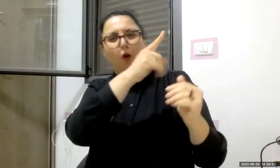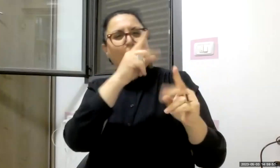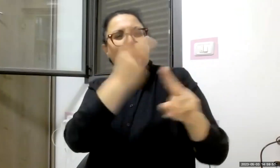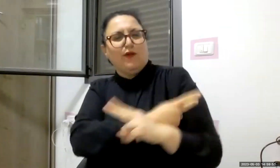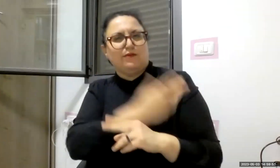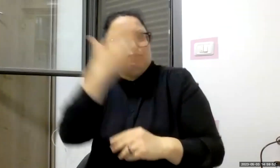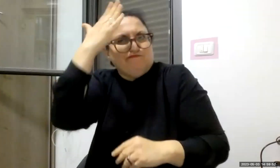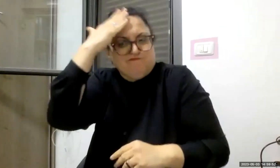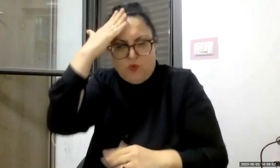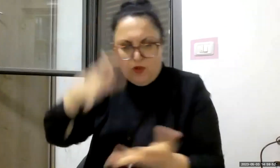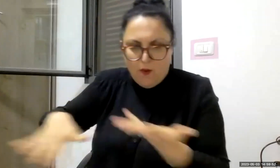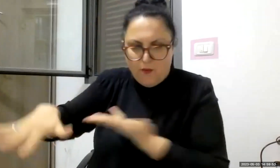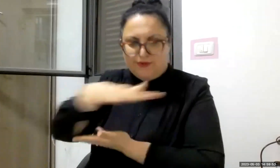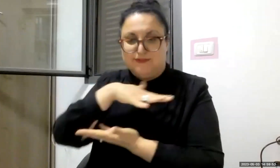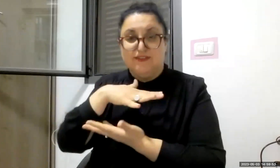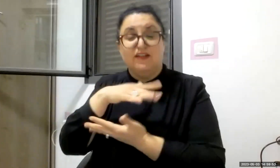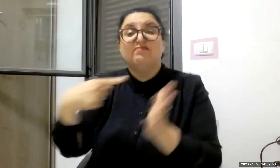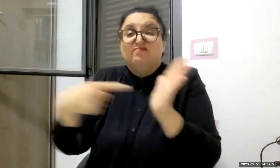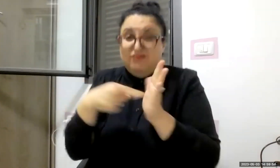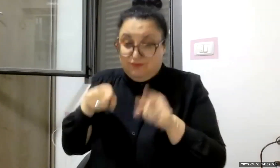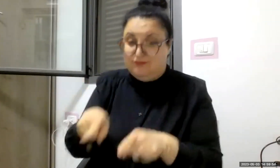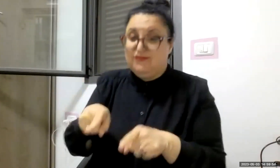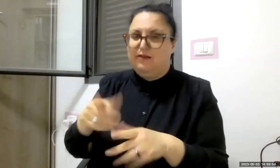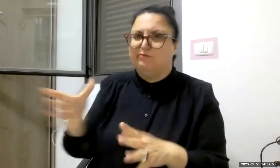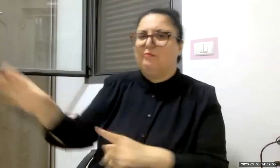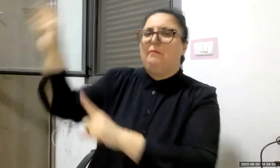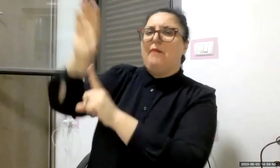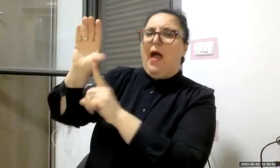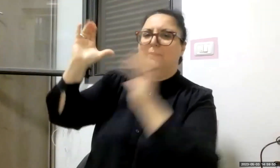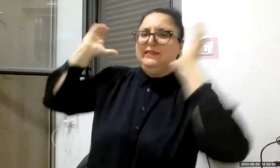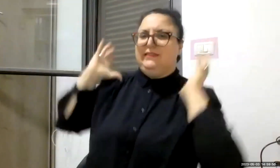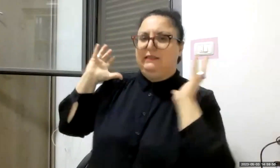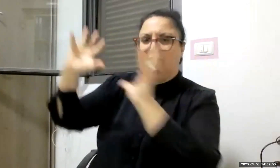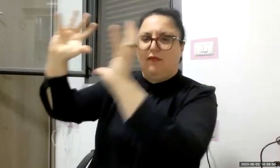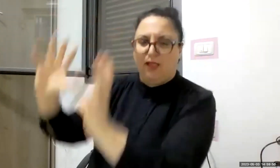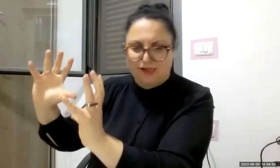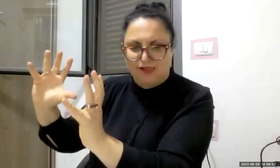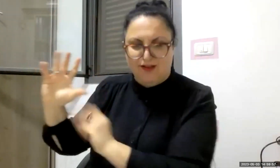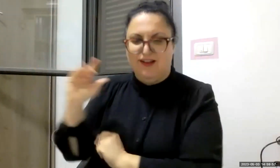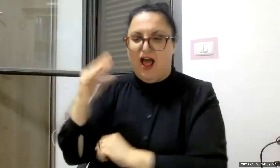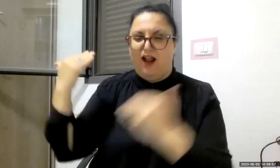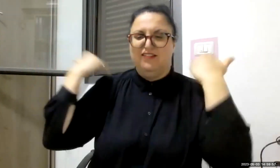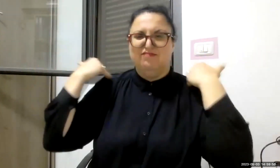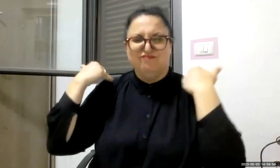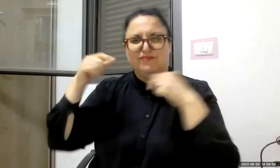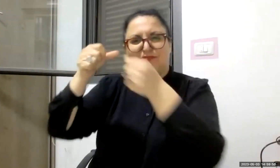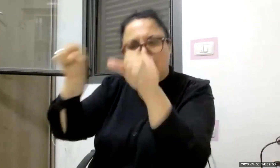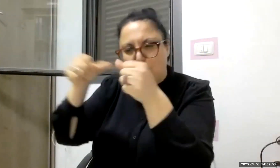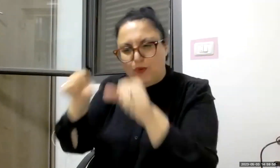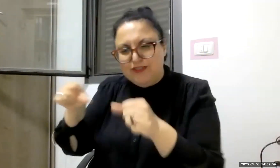הנורמות שמוכרות בסביבה השומעת. ולכן מאמיסים עליו, על כתפיו